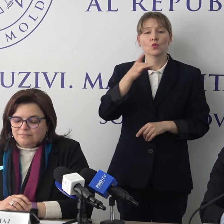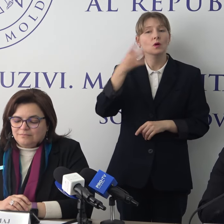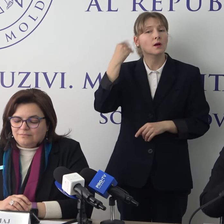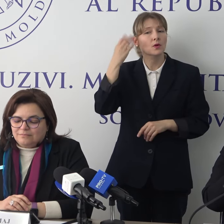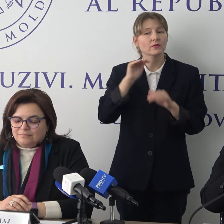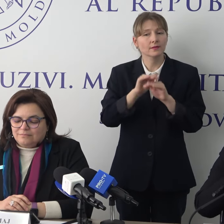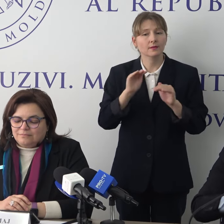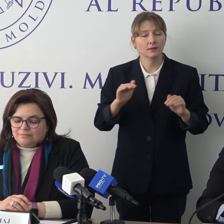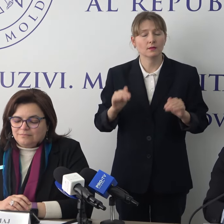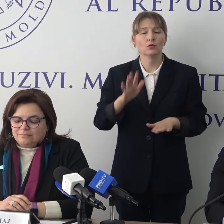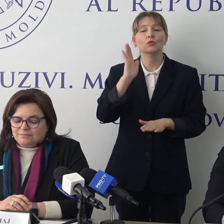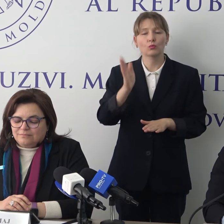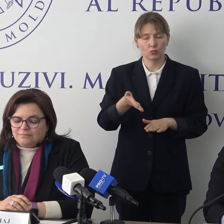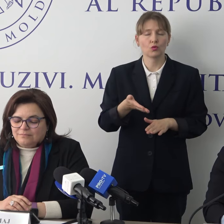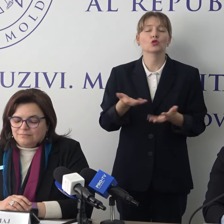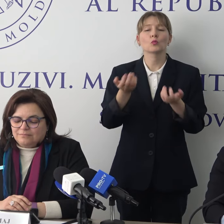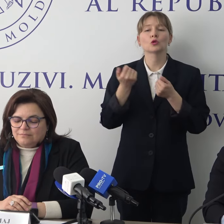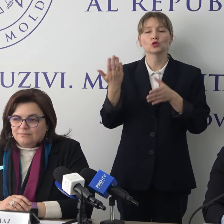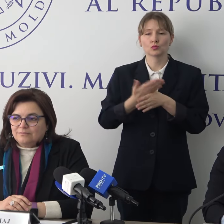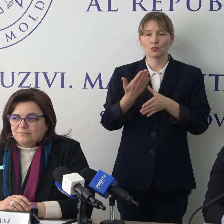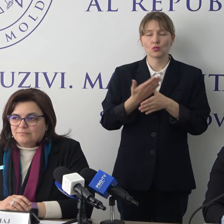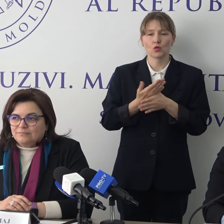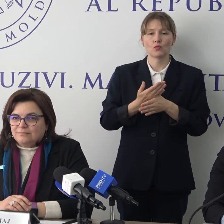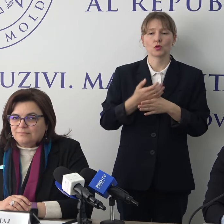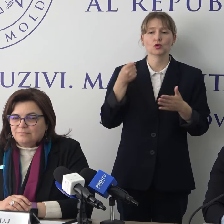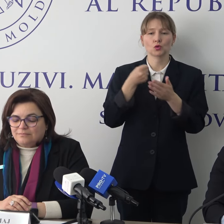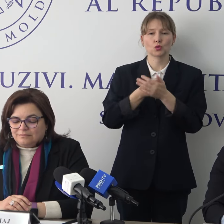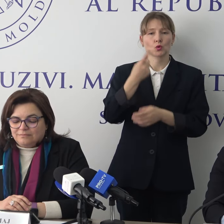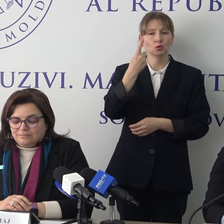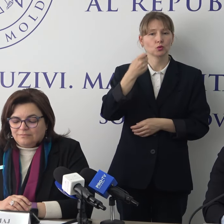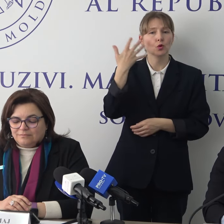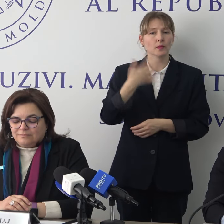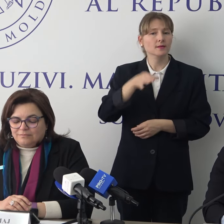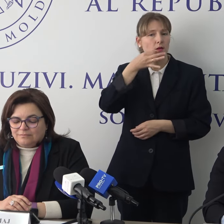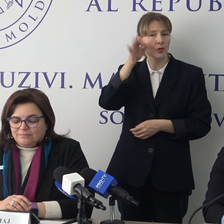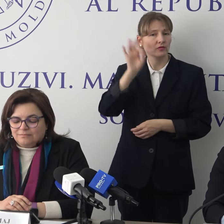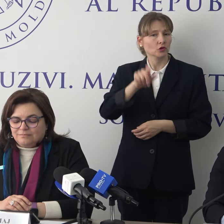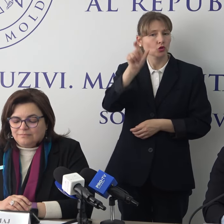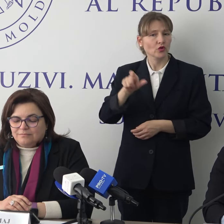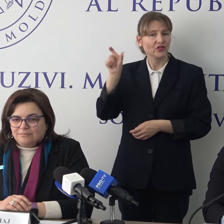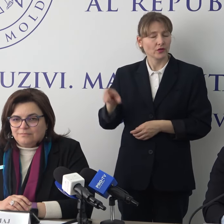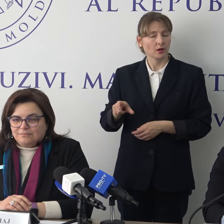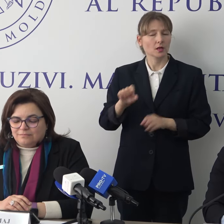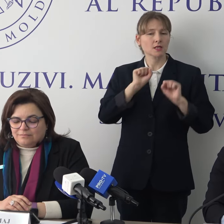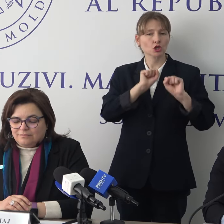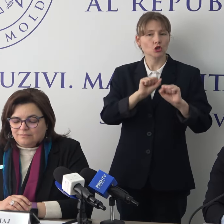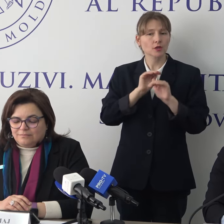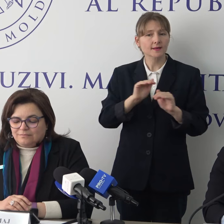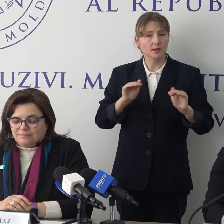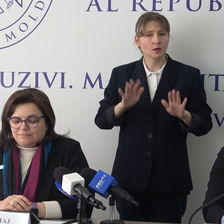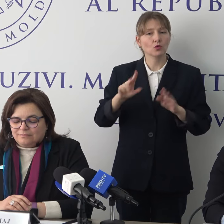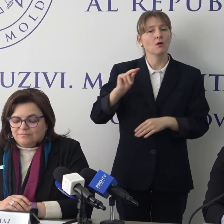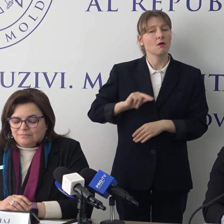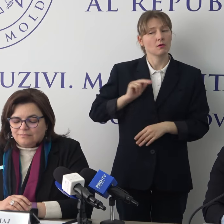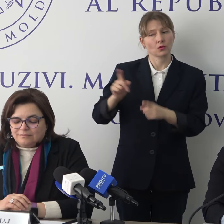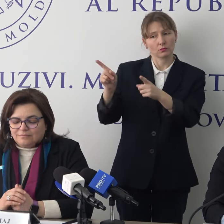vor beneficia de asistență de la încă 150 de specialiști în protecția copilului, care vor fi angajați cu